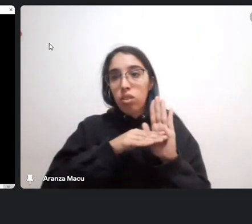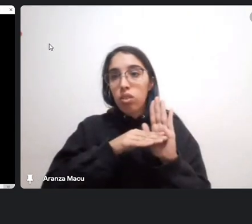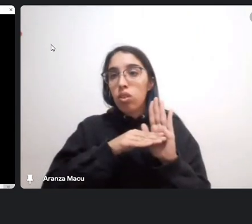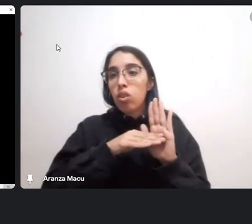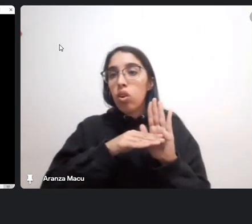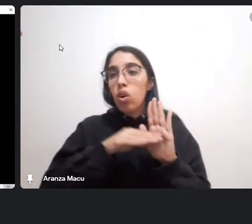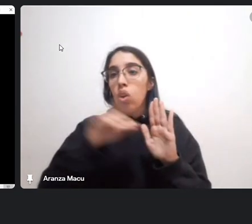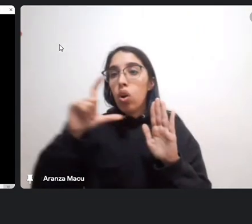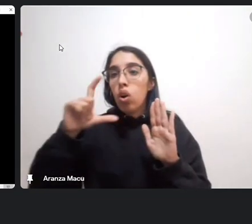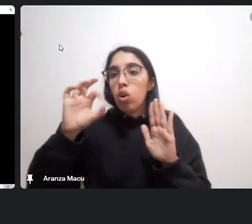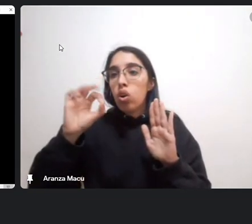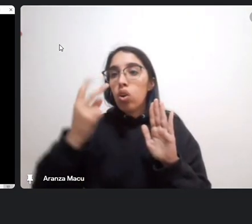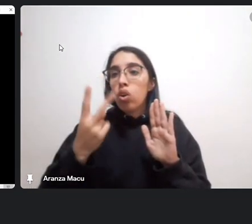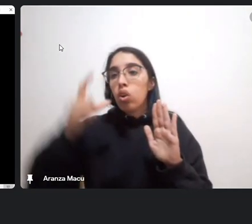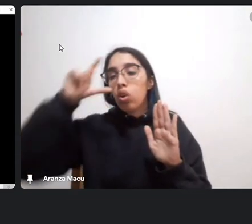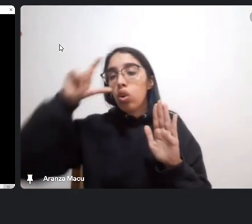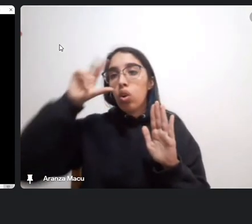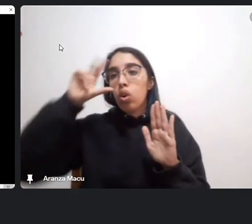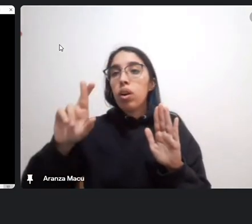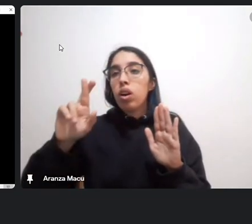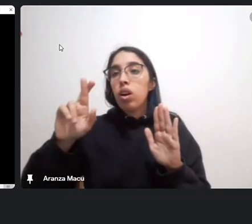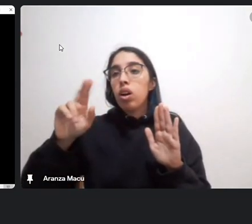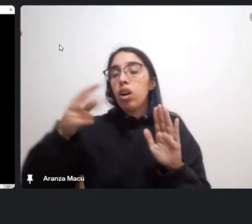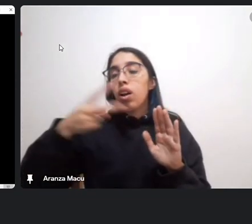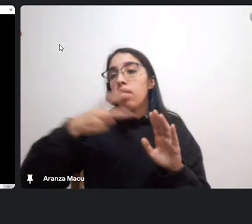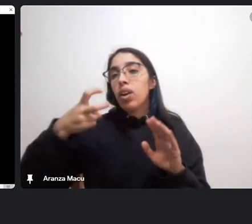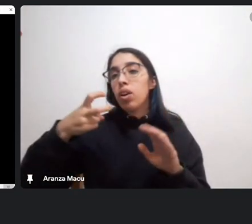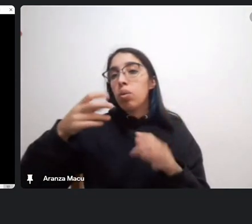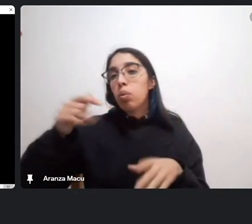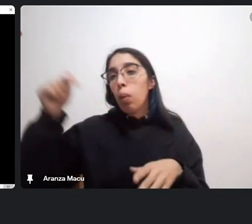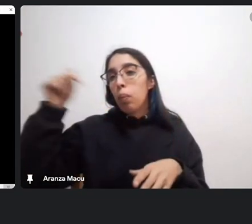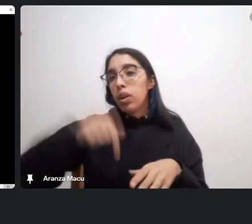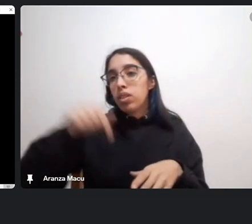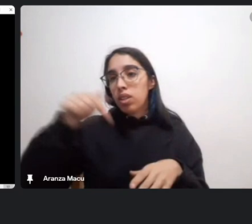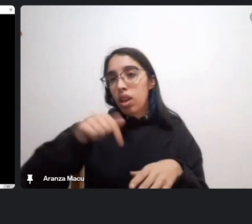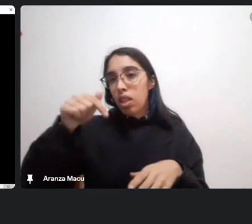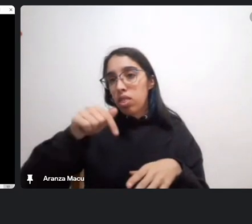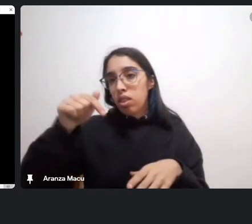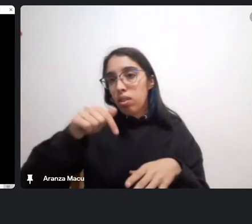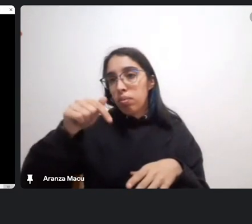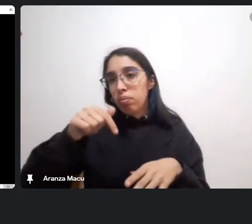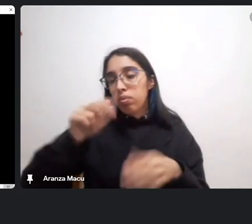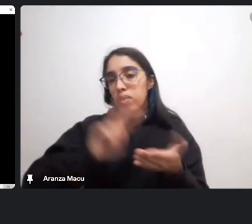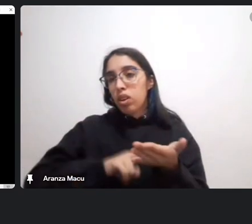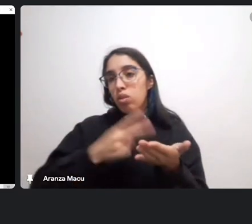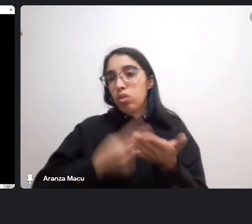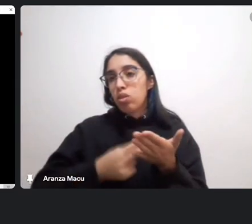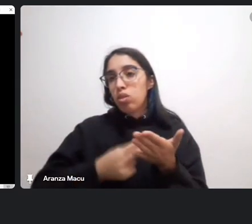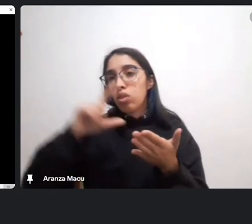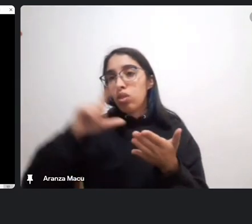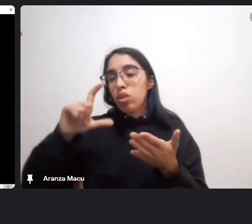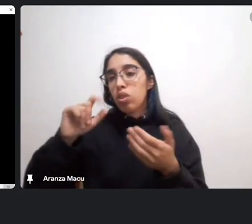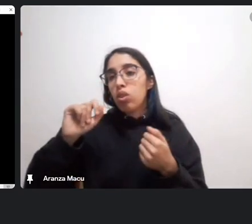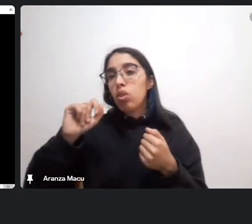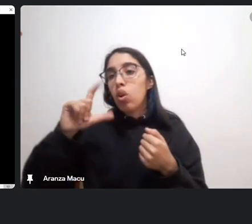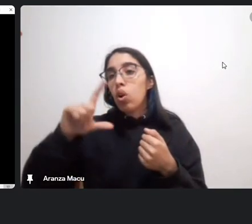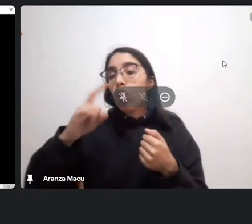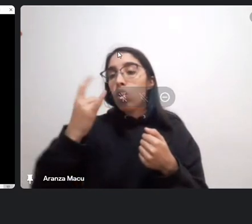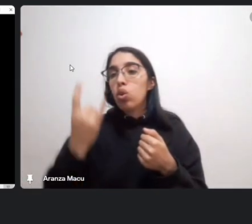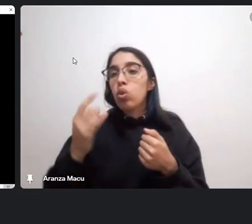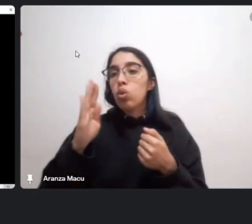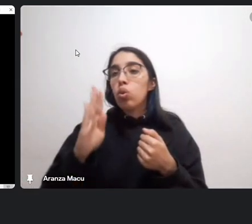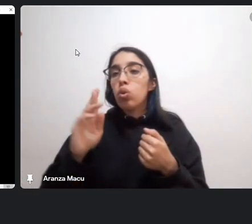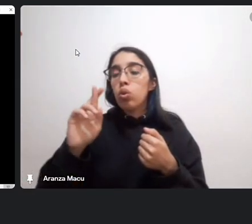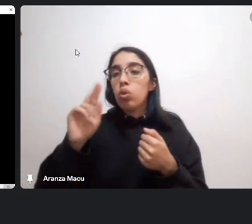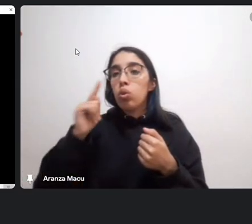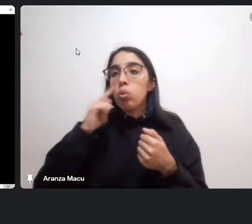en presente. Si bien es el verbo cubrir, al estar en una oración sería en presente. Cubre, ¿sí?